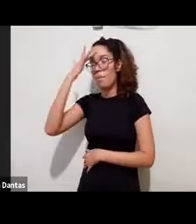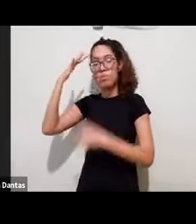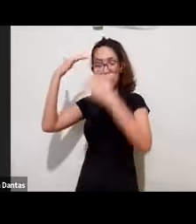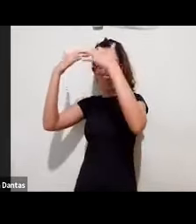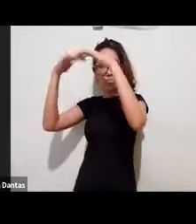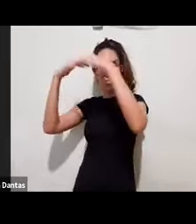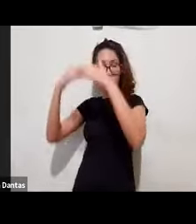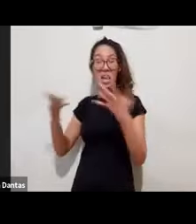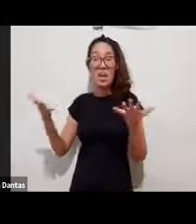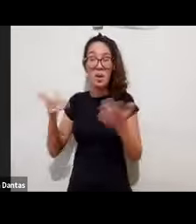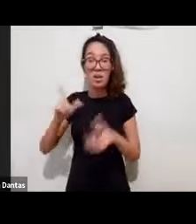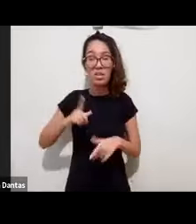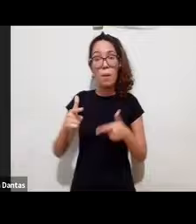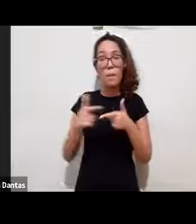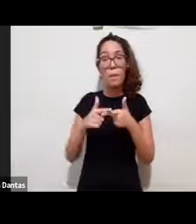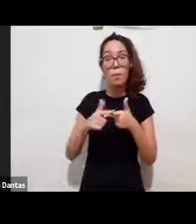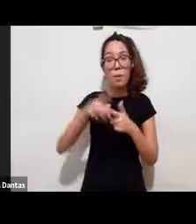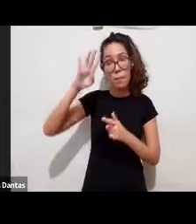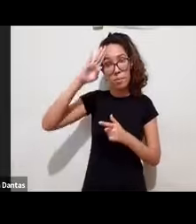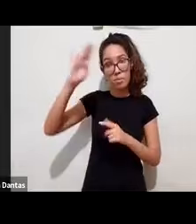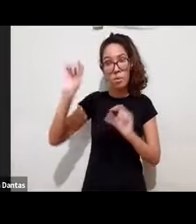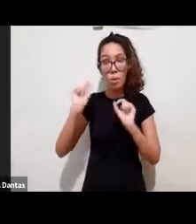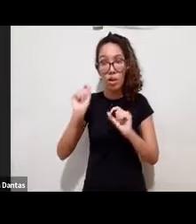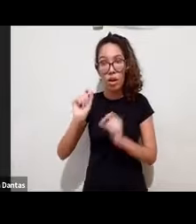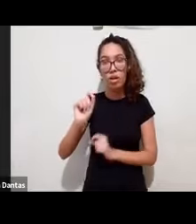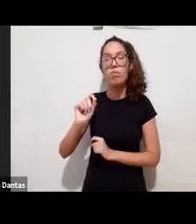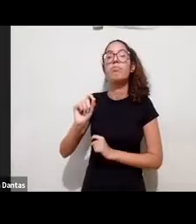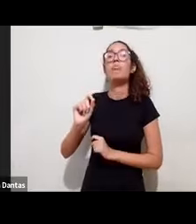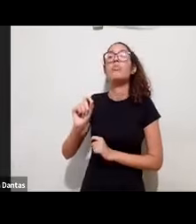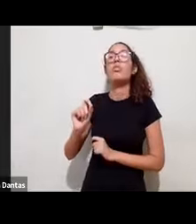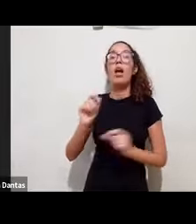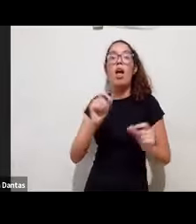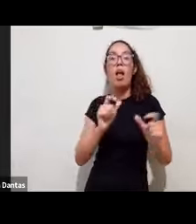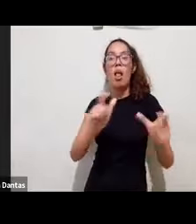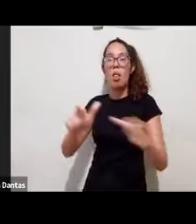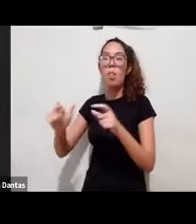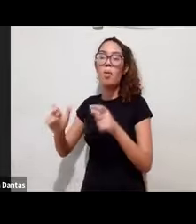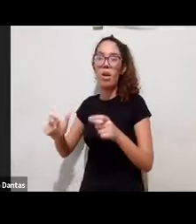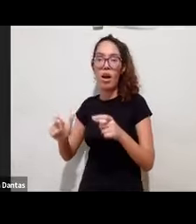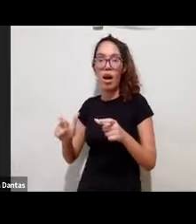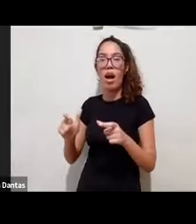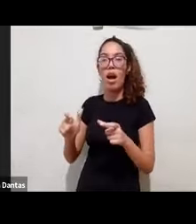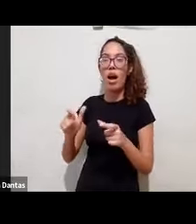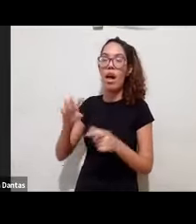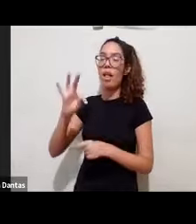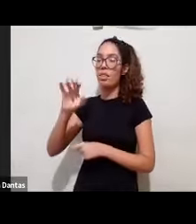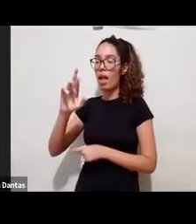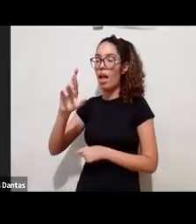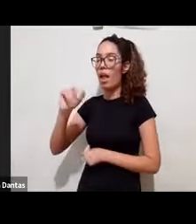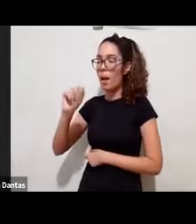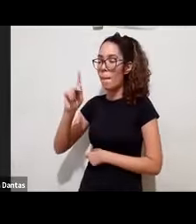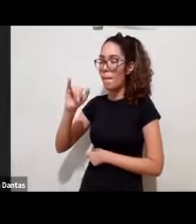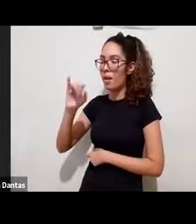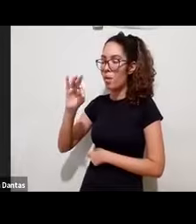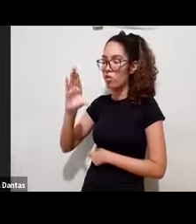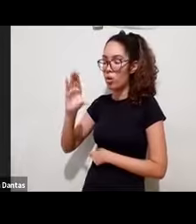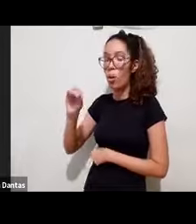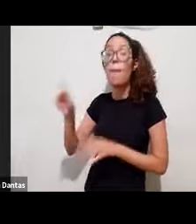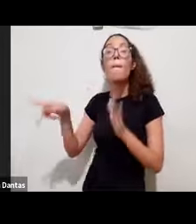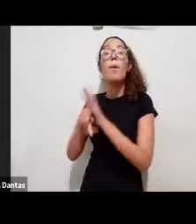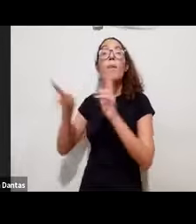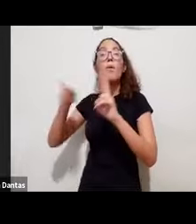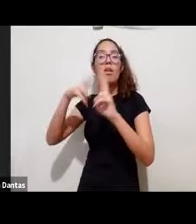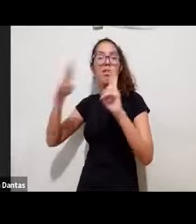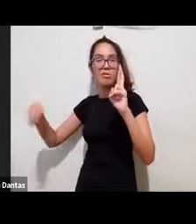gravíssimo, que são as comunidades terapêuticas, geralmente religiosas, são os novos manicômios, né? Uma nova roupagem dos manicômios